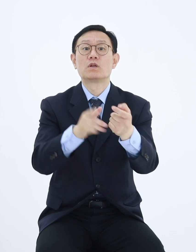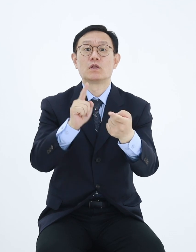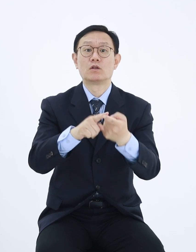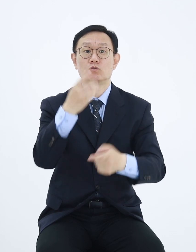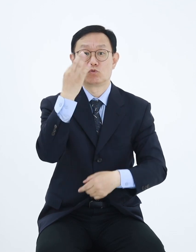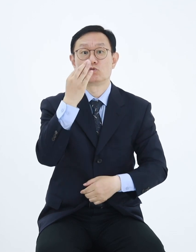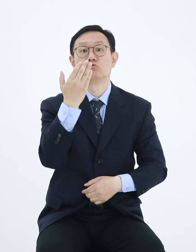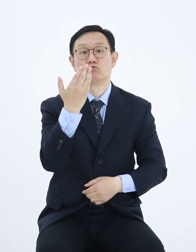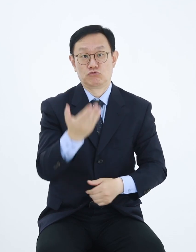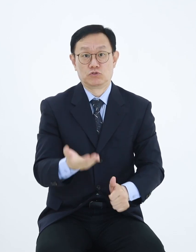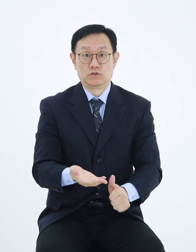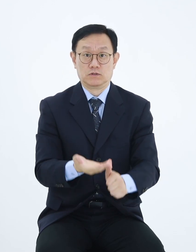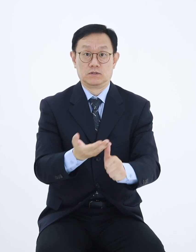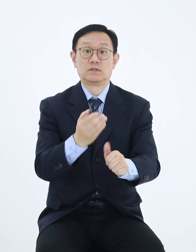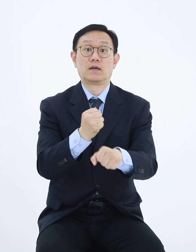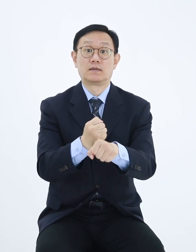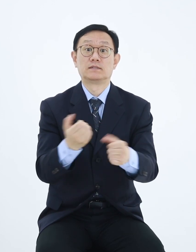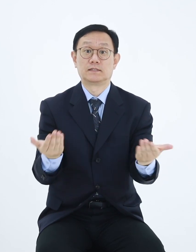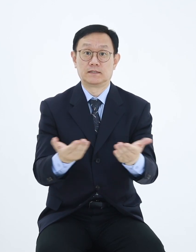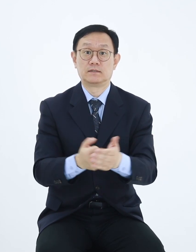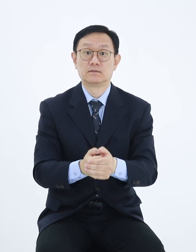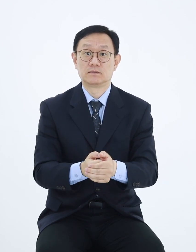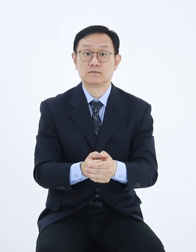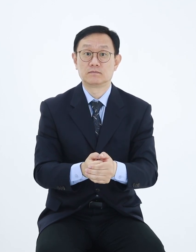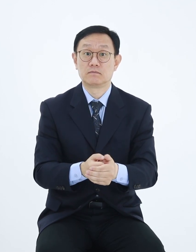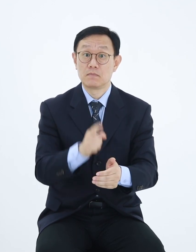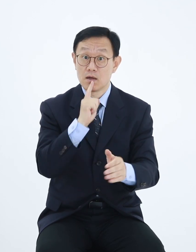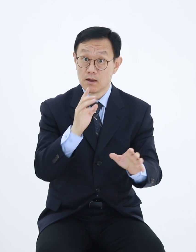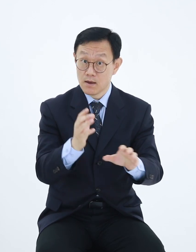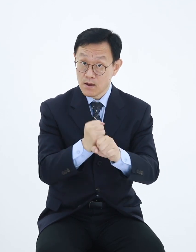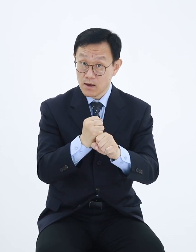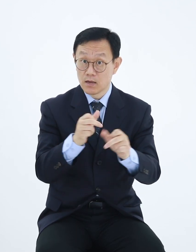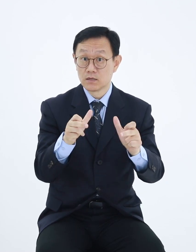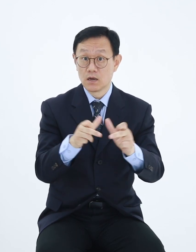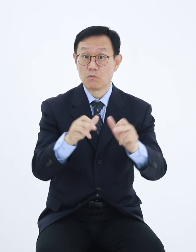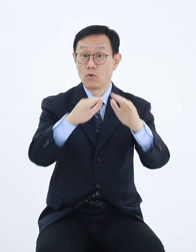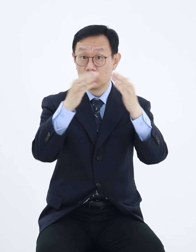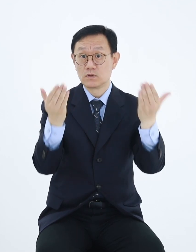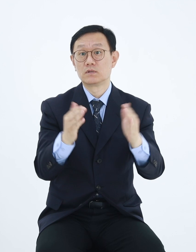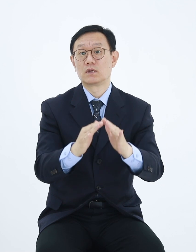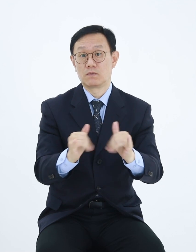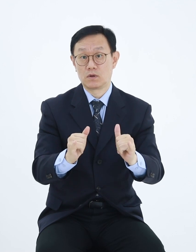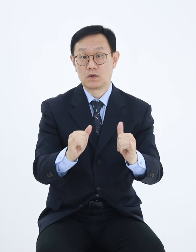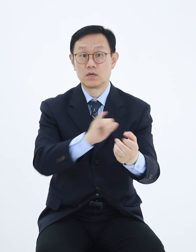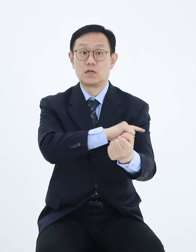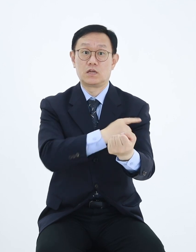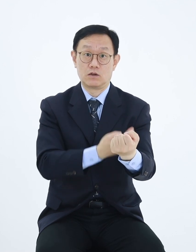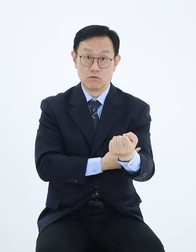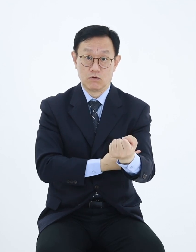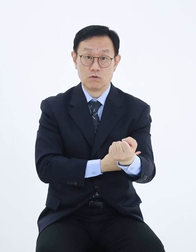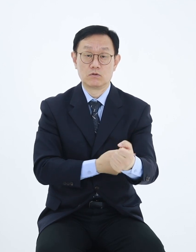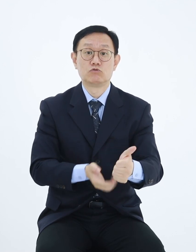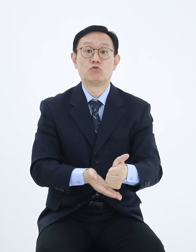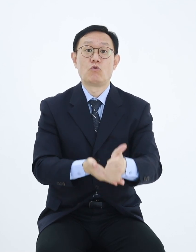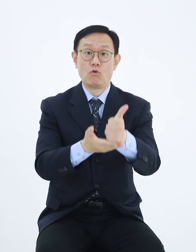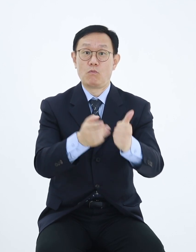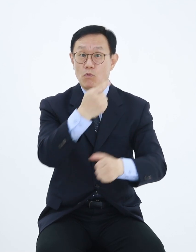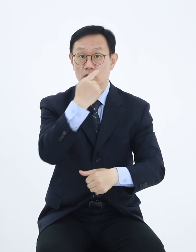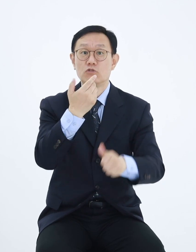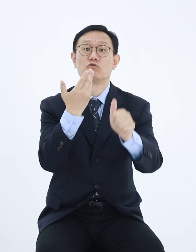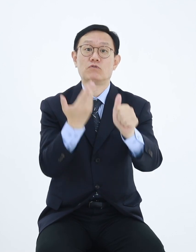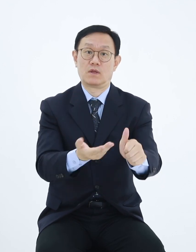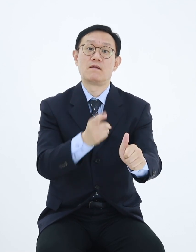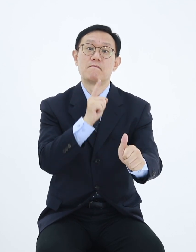존중을 증진하는 것입니다. 한마디로 장애가 있는 모든 사람의 인권과 존엄성을 보장해야 한다는